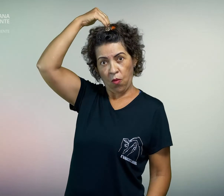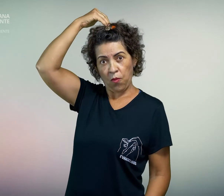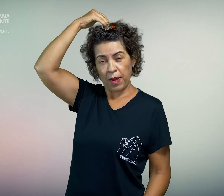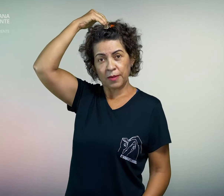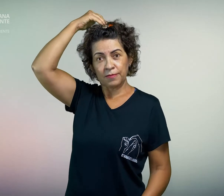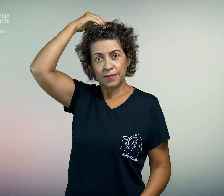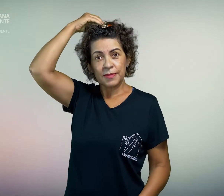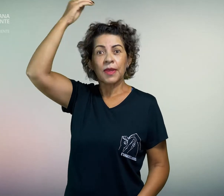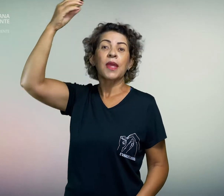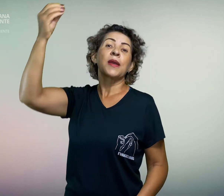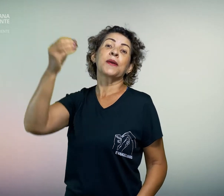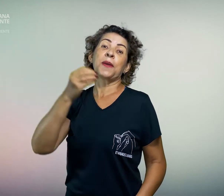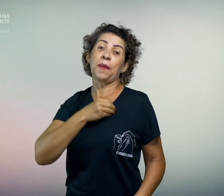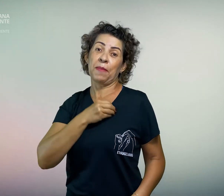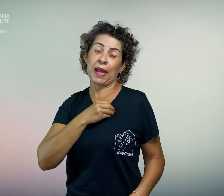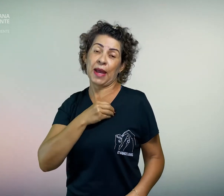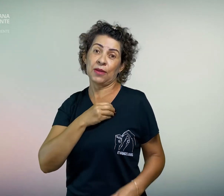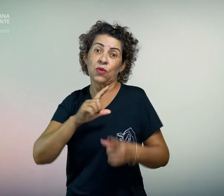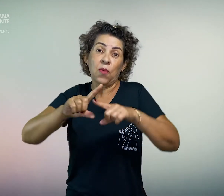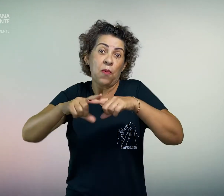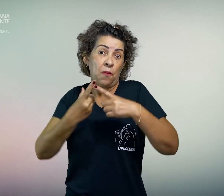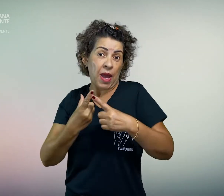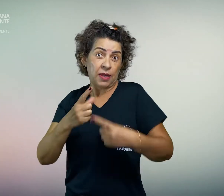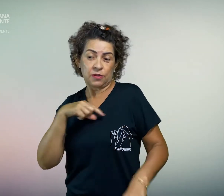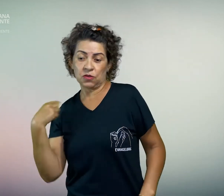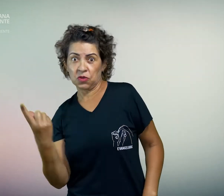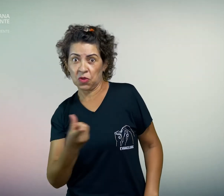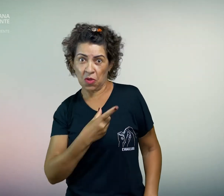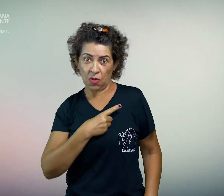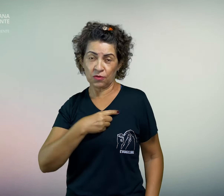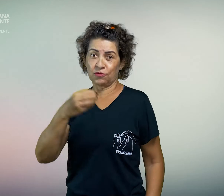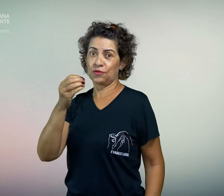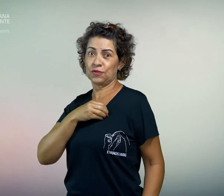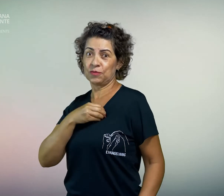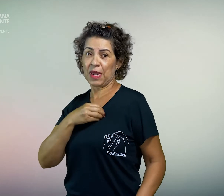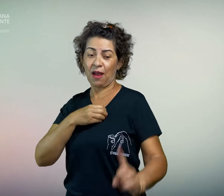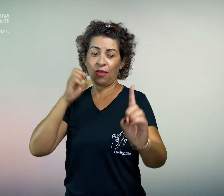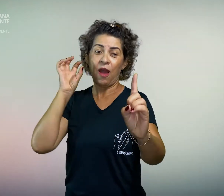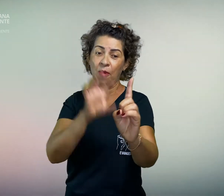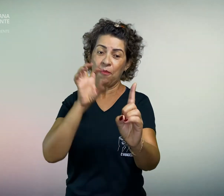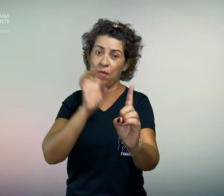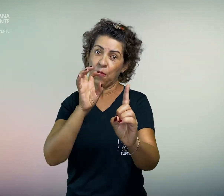pecados, mas sim que o nosso pecado os afetará.